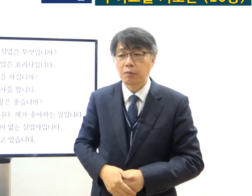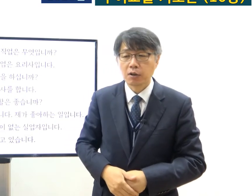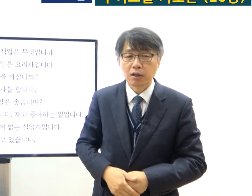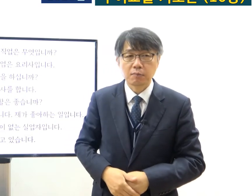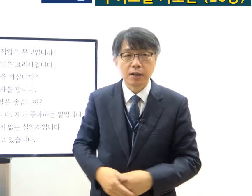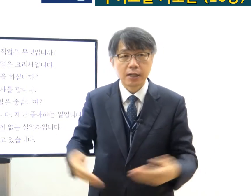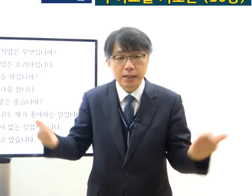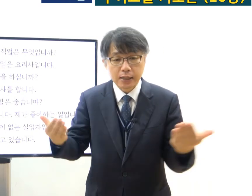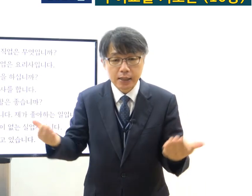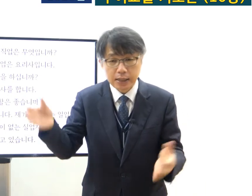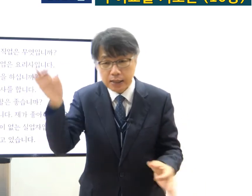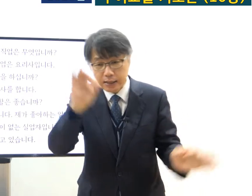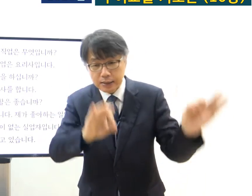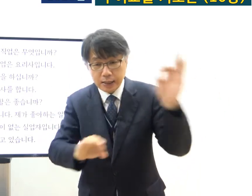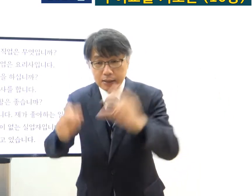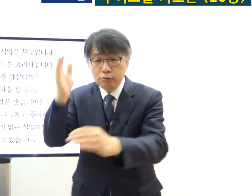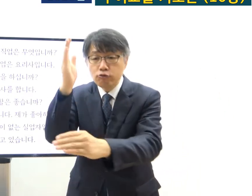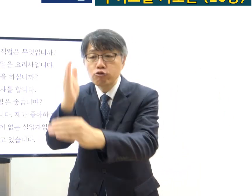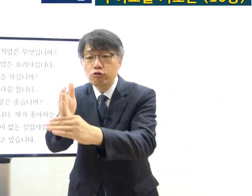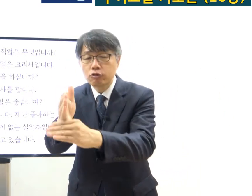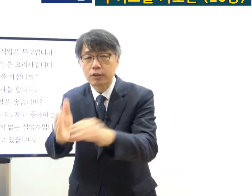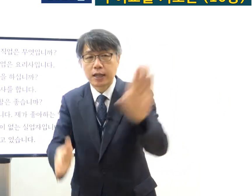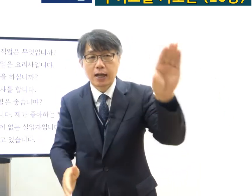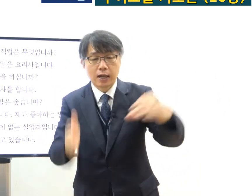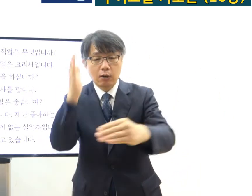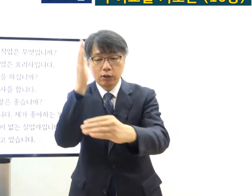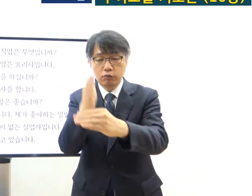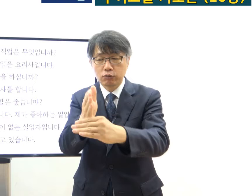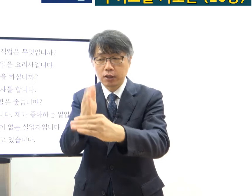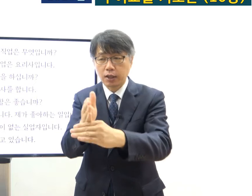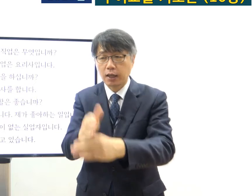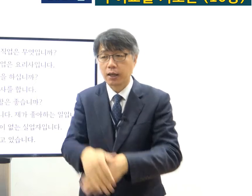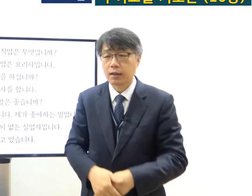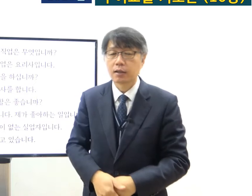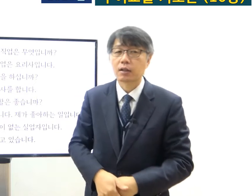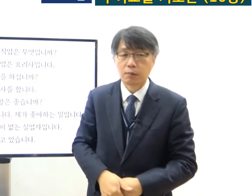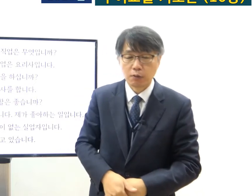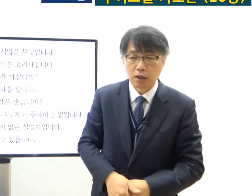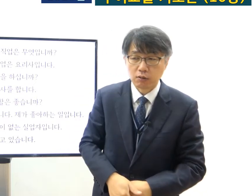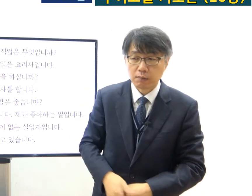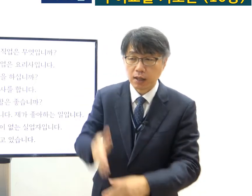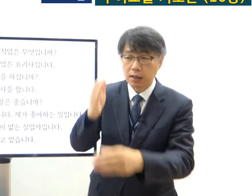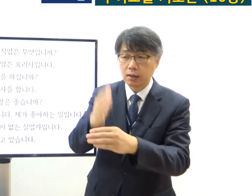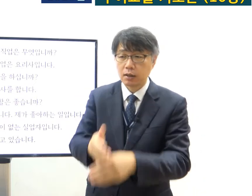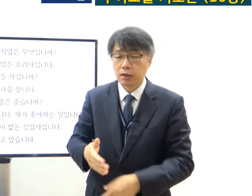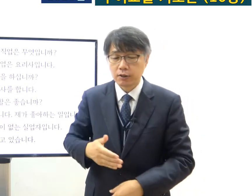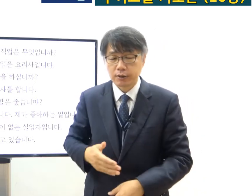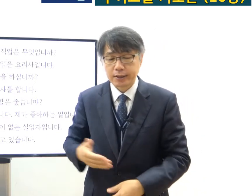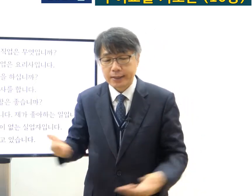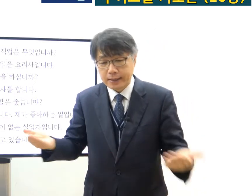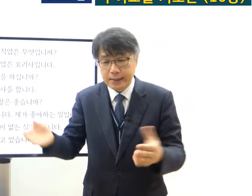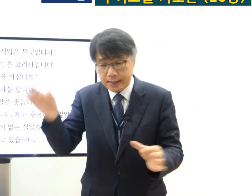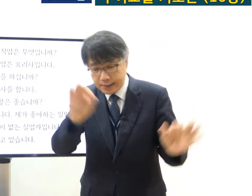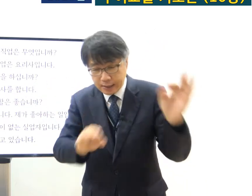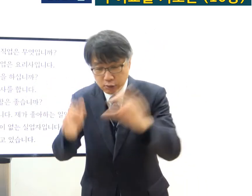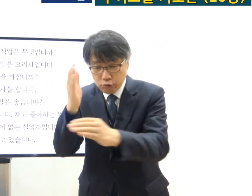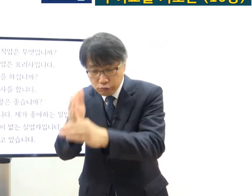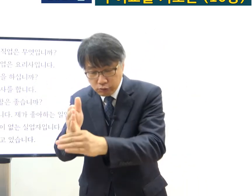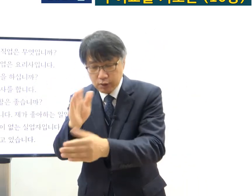표현하게 됩니다. 일 찾는 중. 자, 가운데 중 이렇게 표현해도 됩니다. 일 찾는